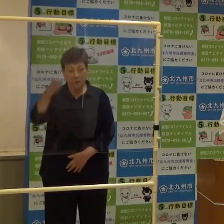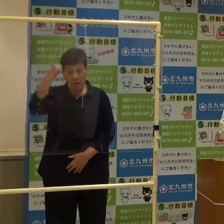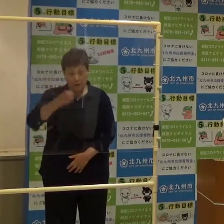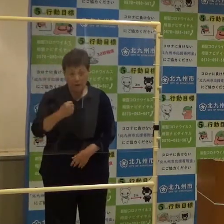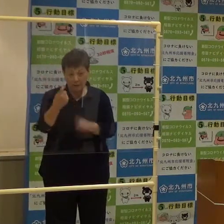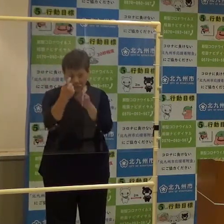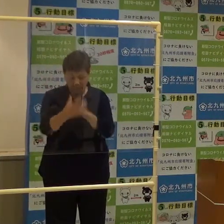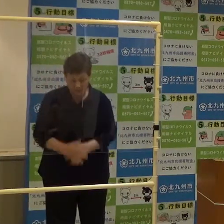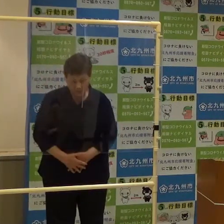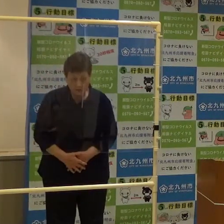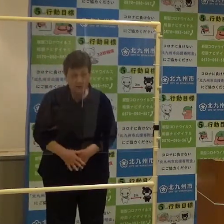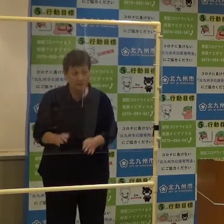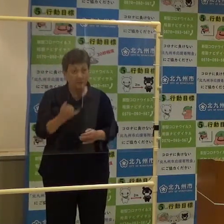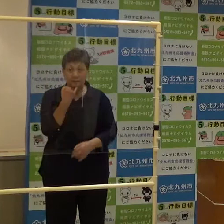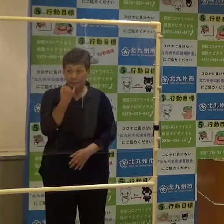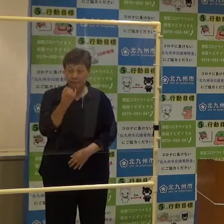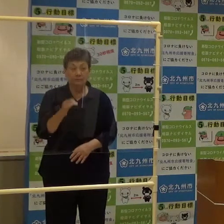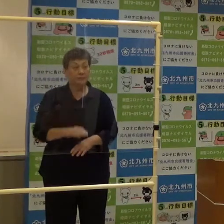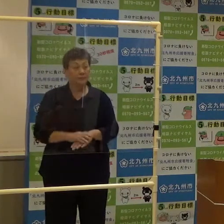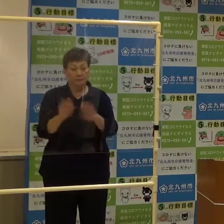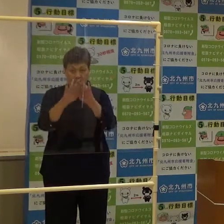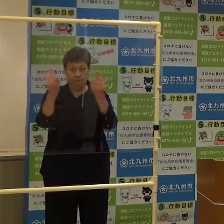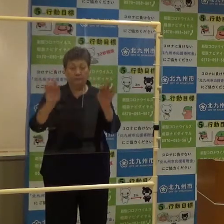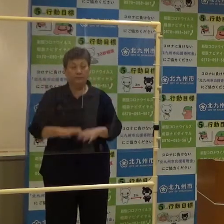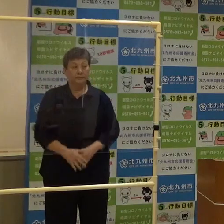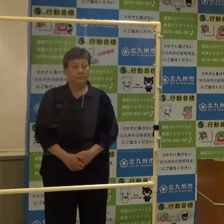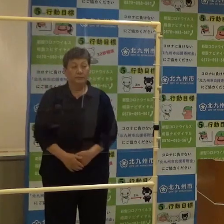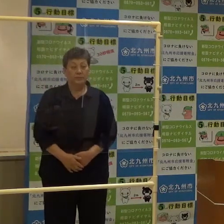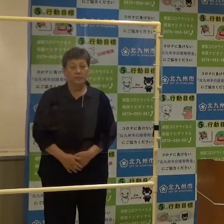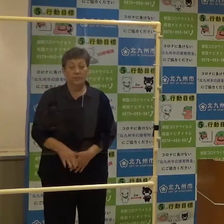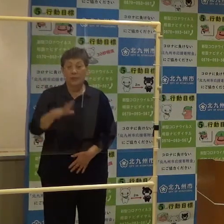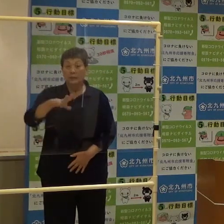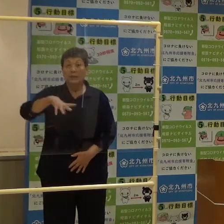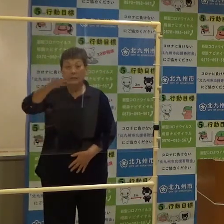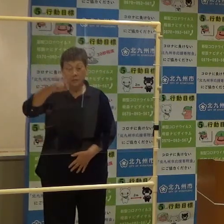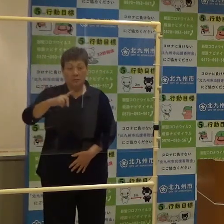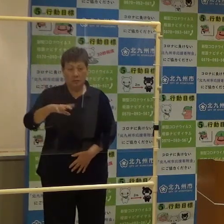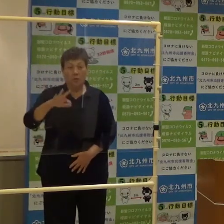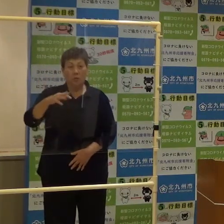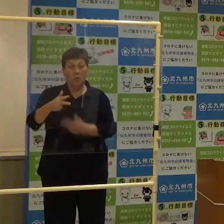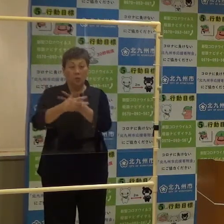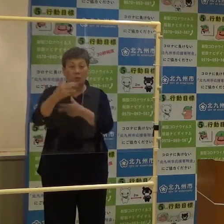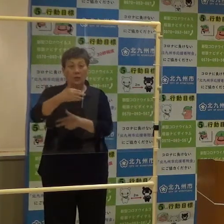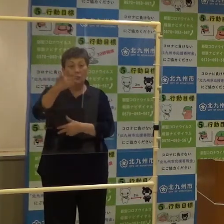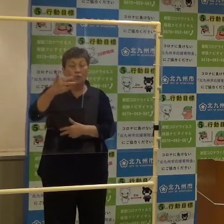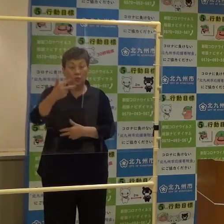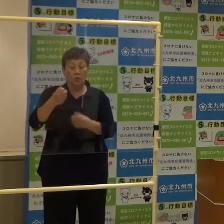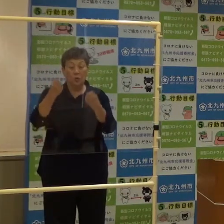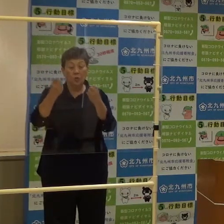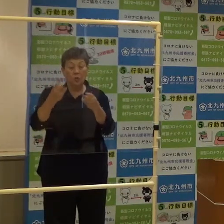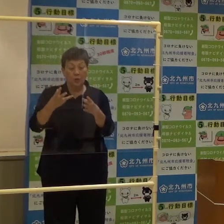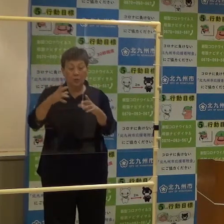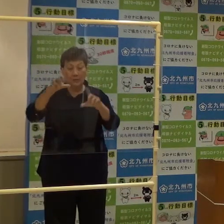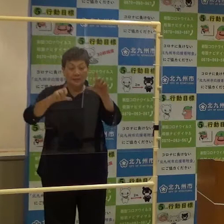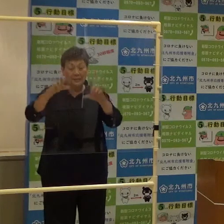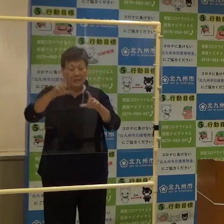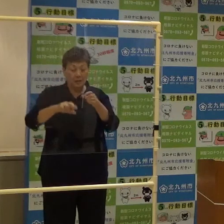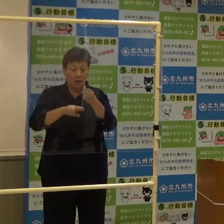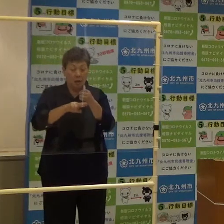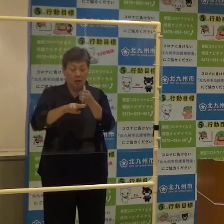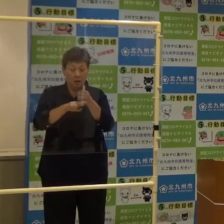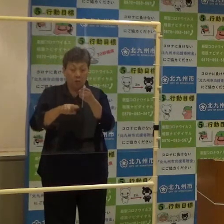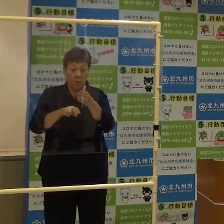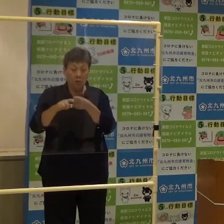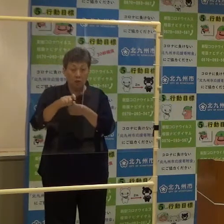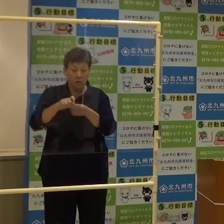ようございます。それではよろしくございますが、最初に本市の新型コロナウイルス感染症の